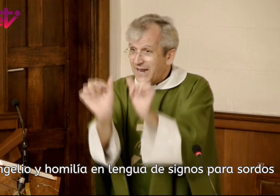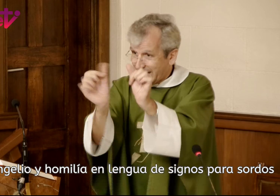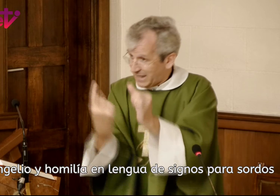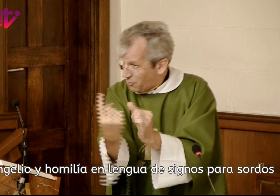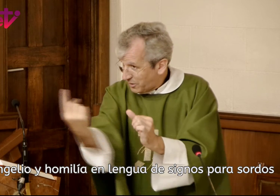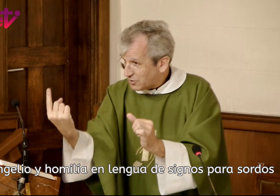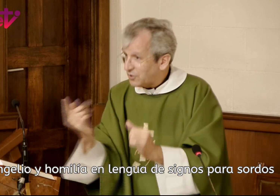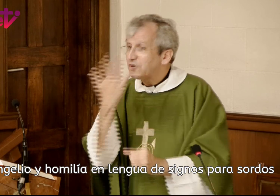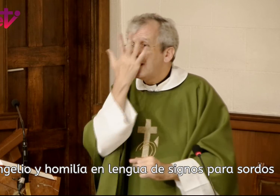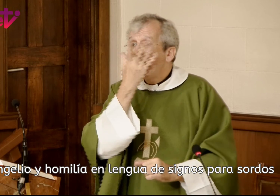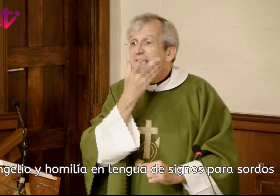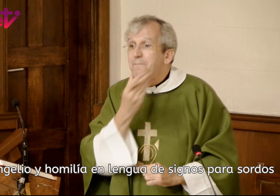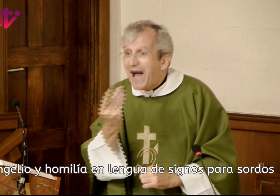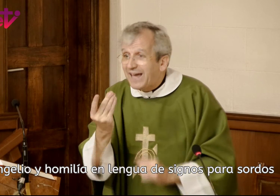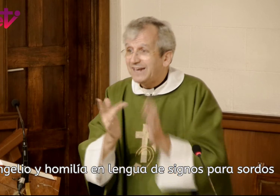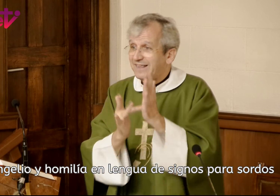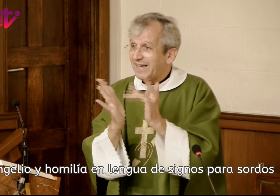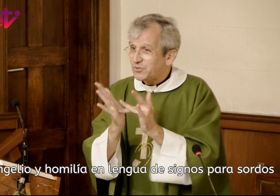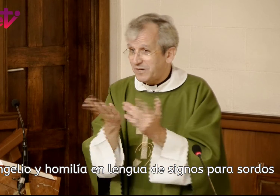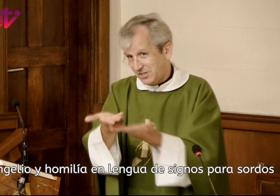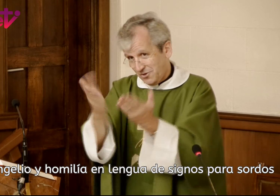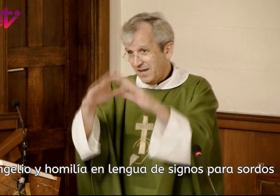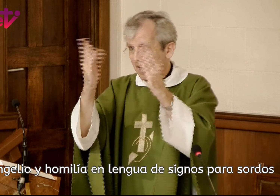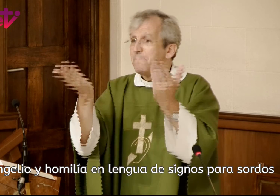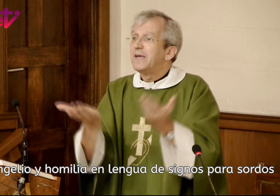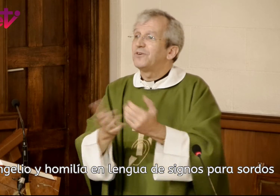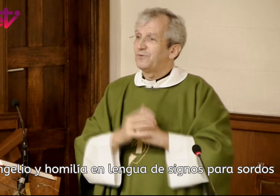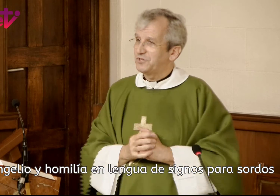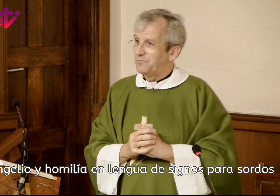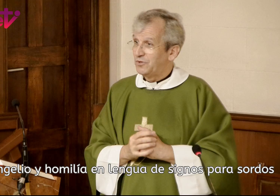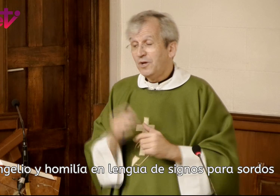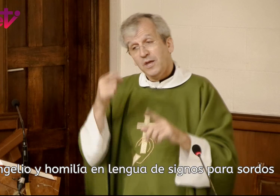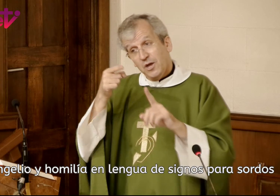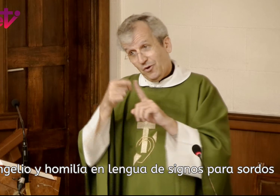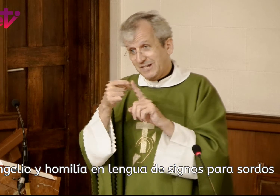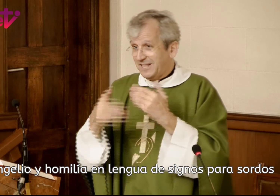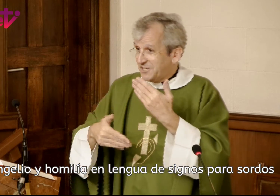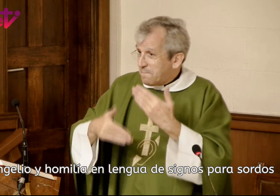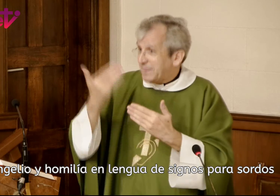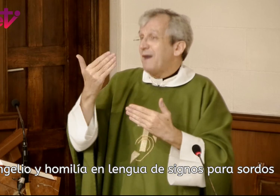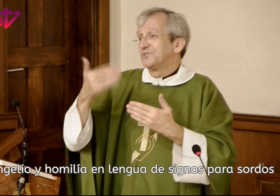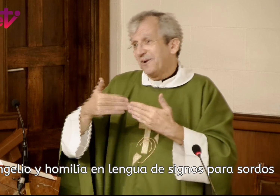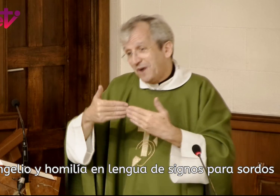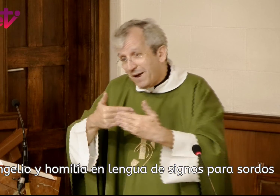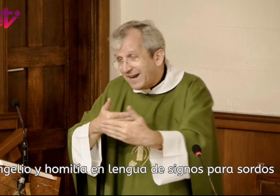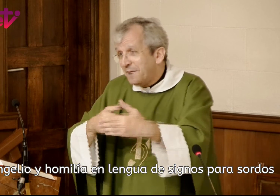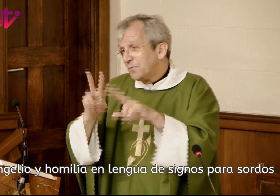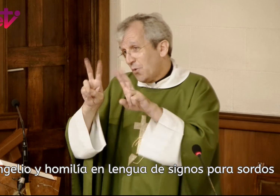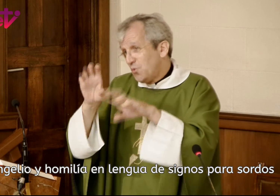cada uno de nosotros, imagen de Jesucristo en medio de nuestro mundo. Con ese deseo empezamos, de alguna manera, un